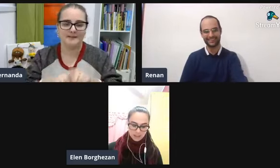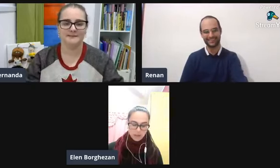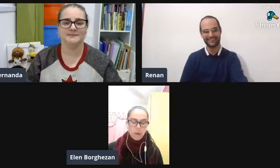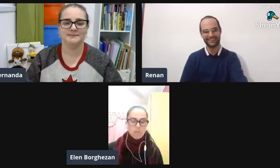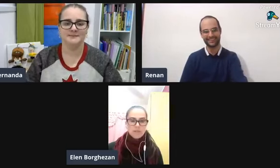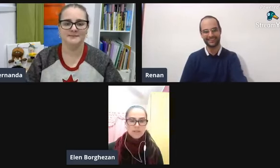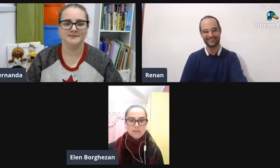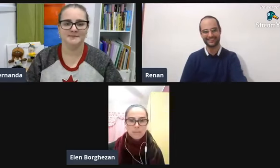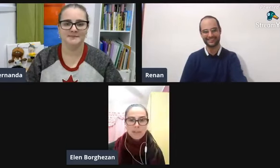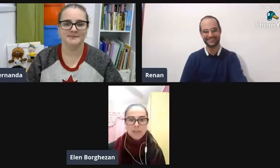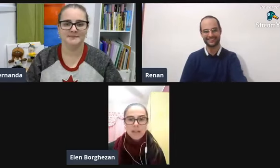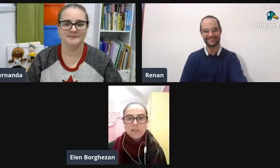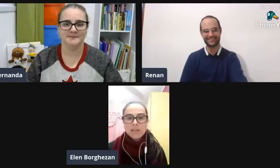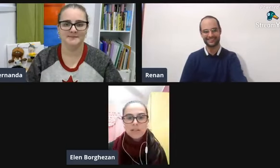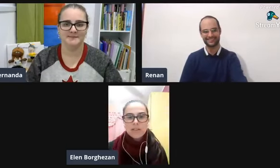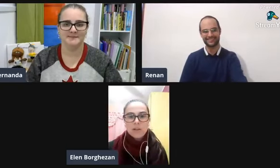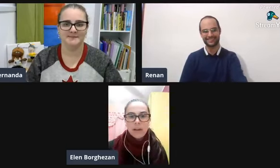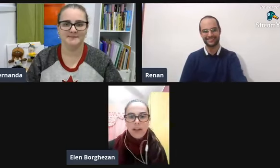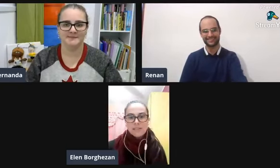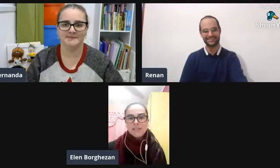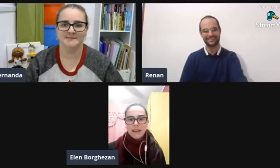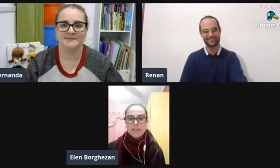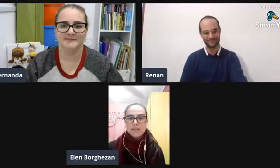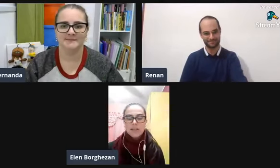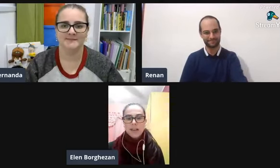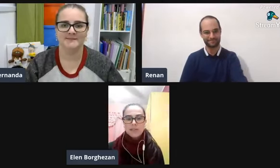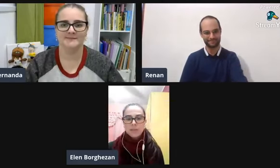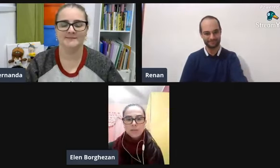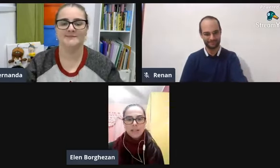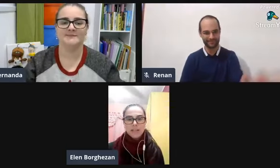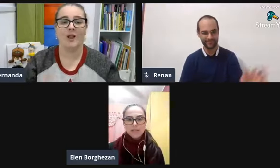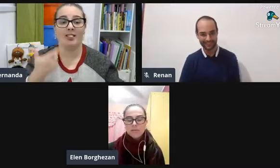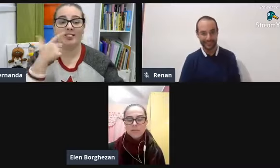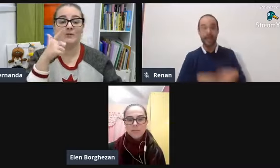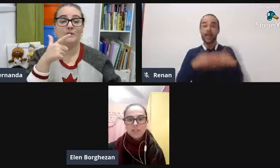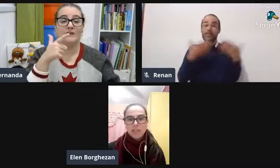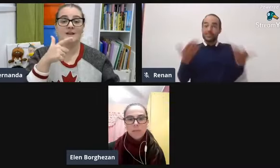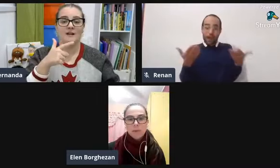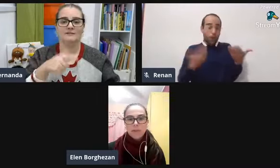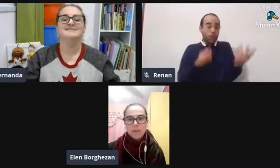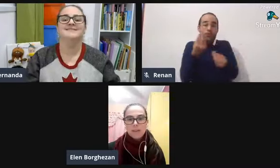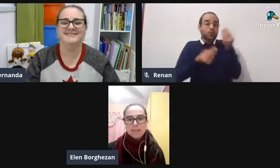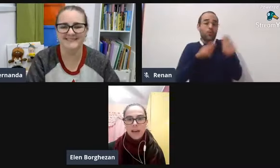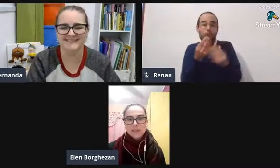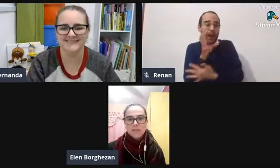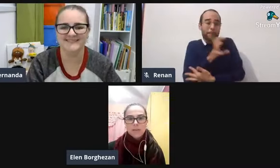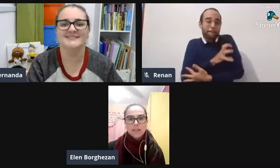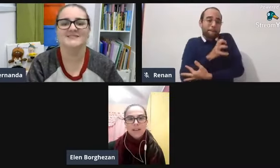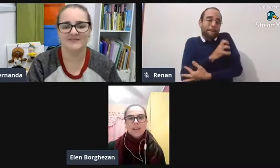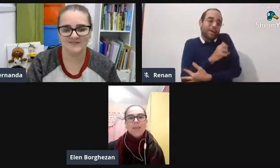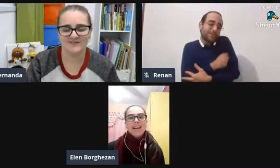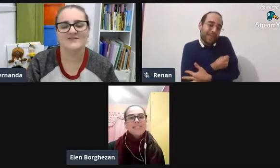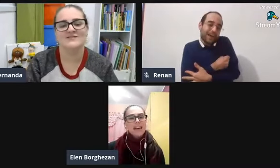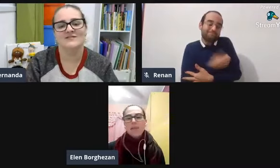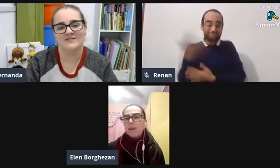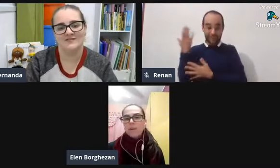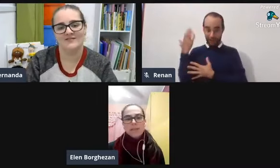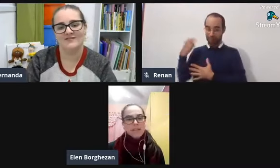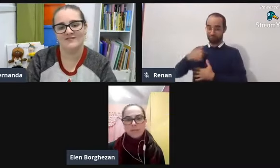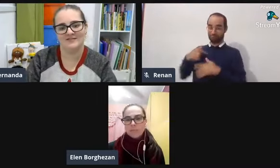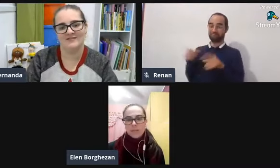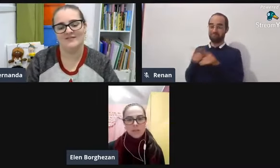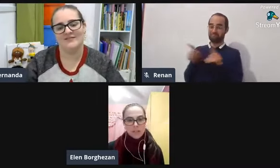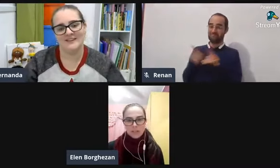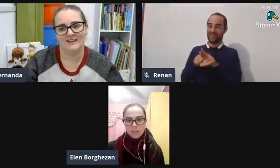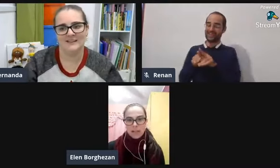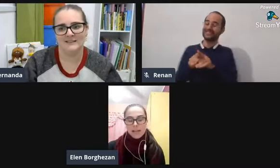Sim, não tem como a gente não se apaixonar quando a gente conhece, né? Isso é verdade. Eu também não tinha muito acesso, mas é uma